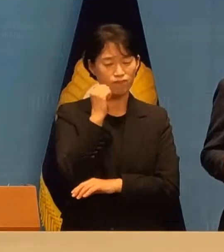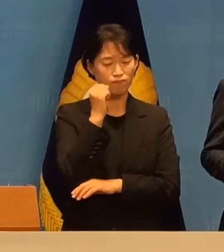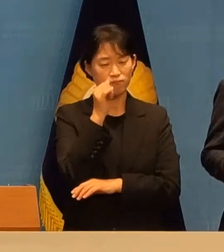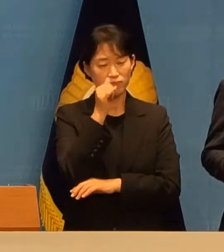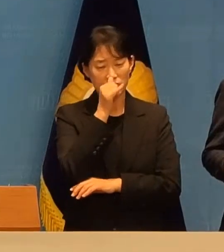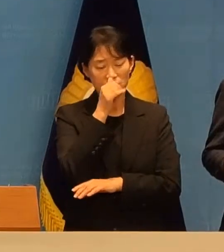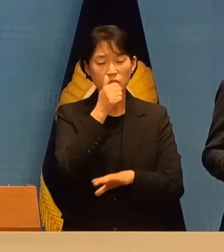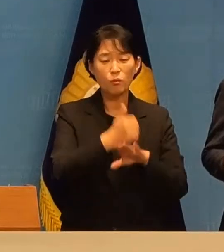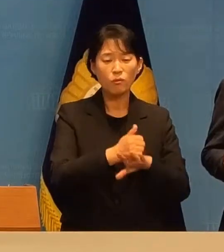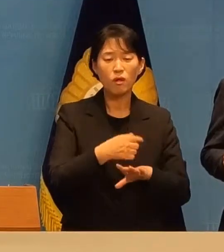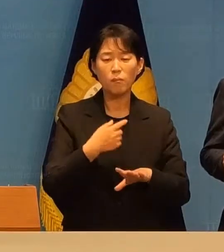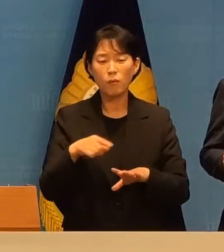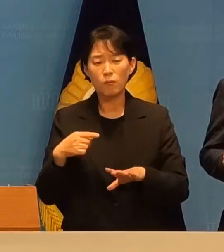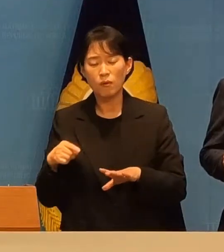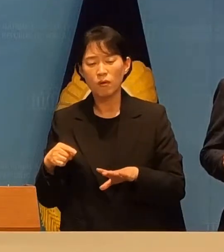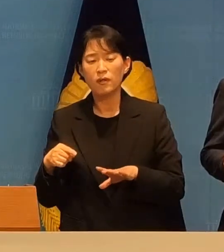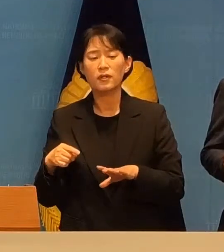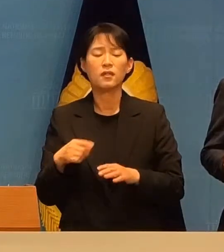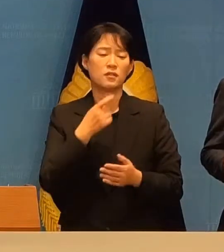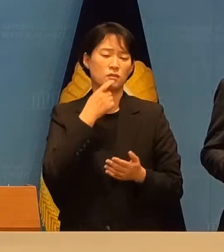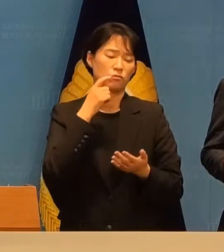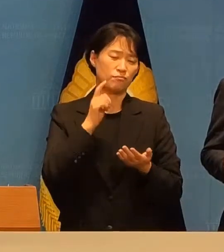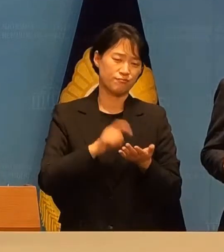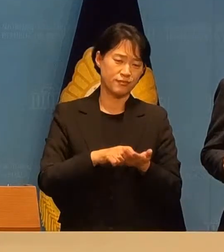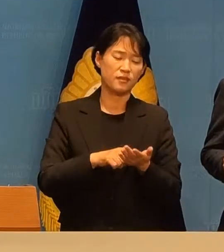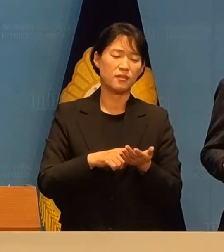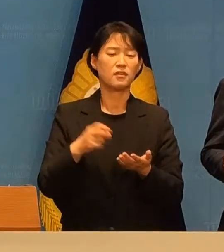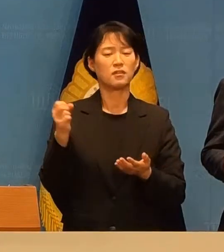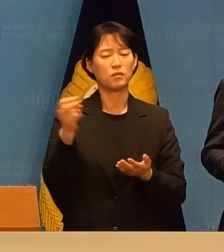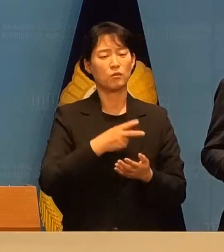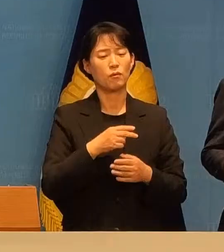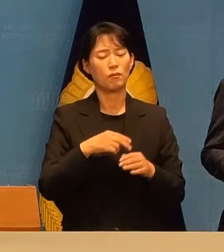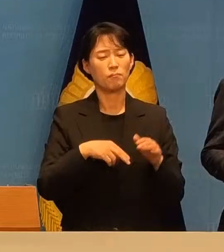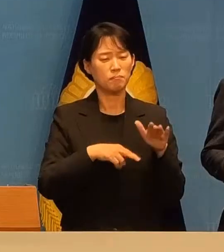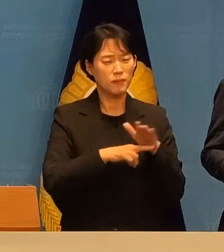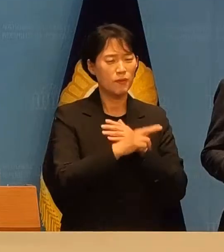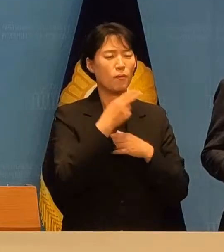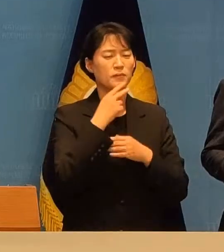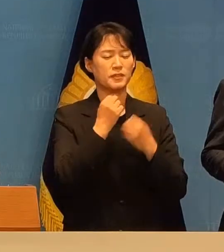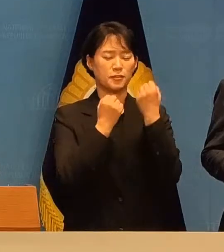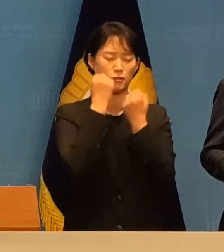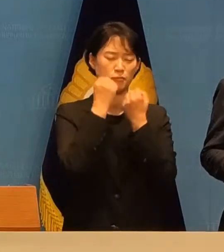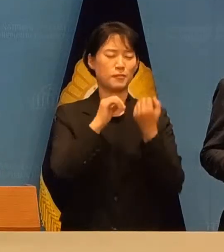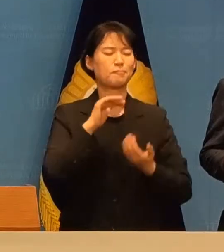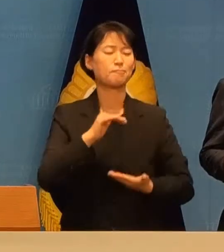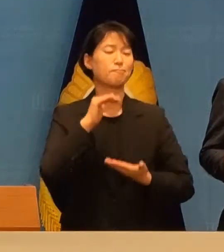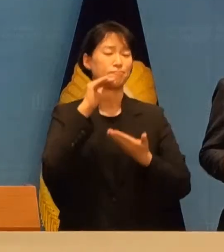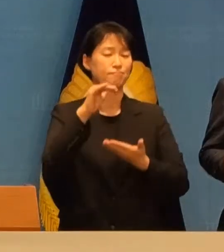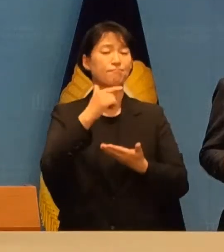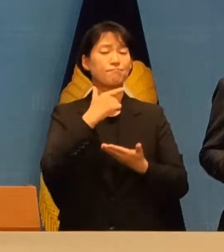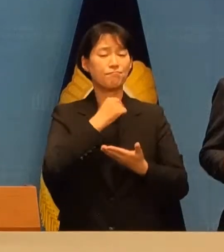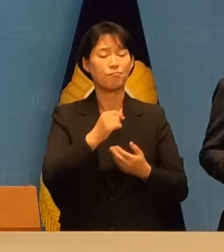그 결과가 어디로 가고 있는지를 쉽게 그러나 피하지 않고 설명드리고자 합니다.